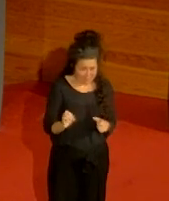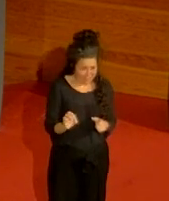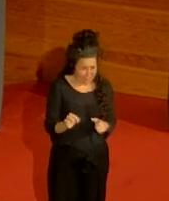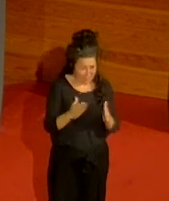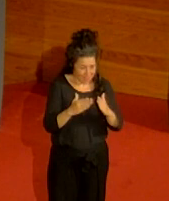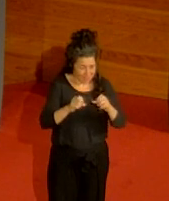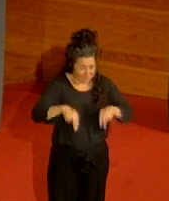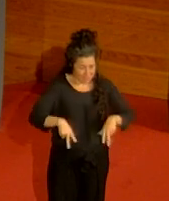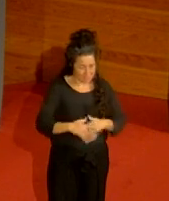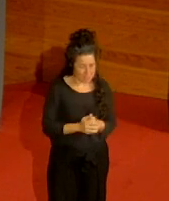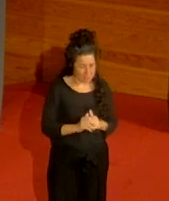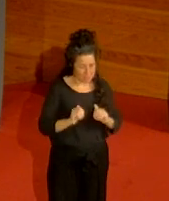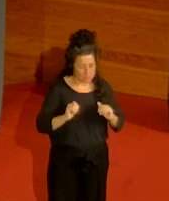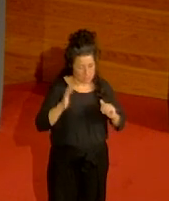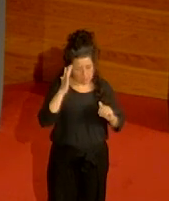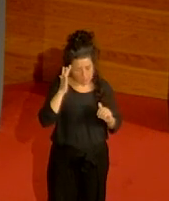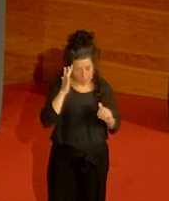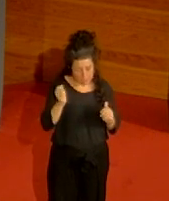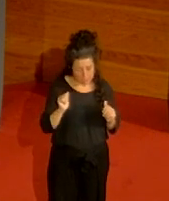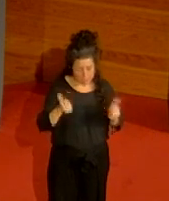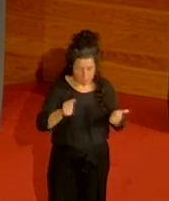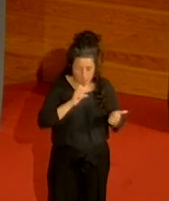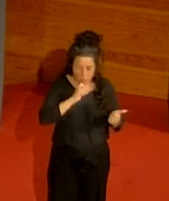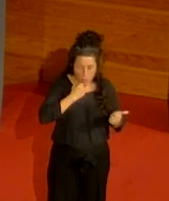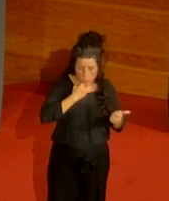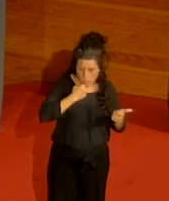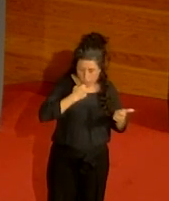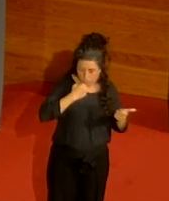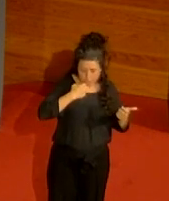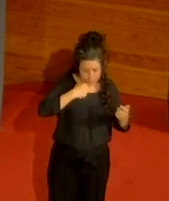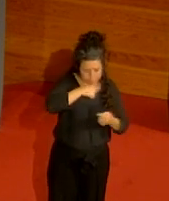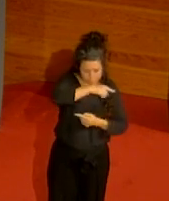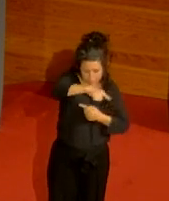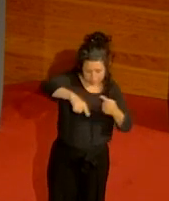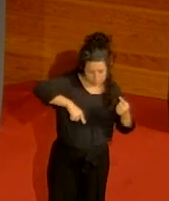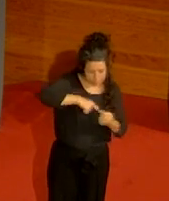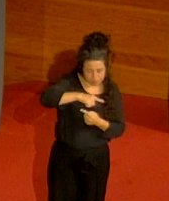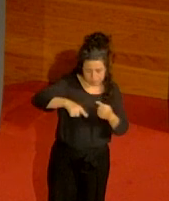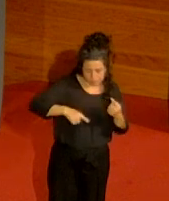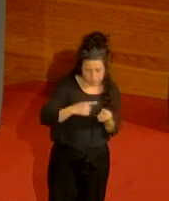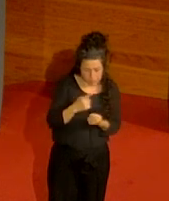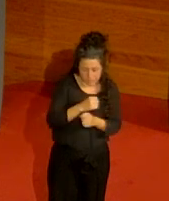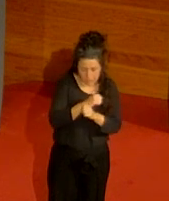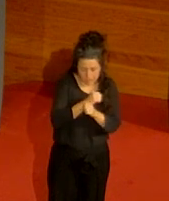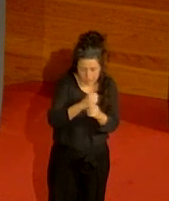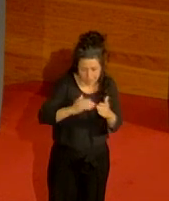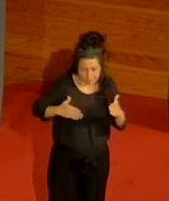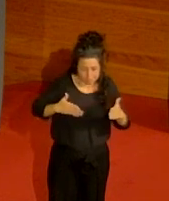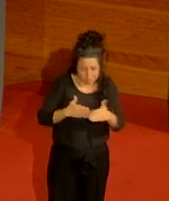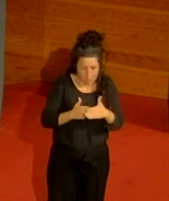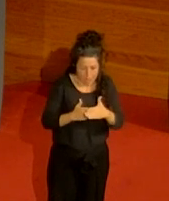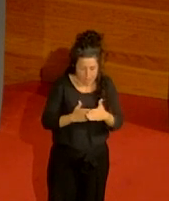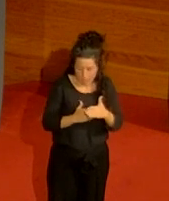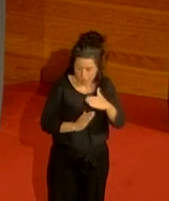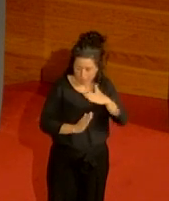en la espiral de odio en estos es realmente es imparable Y bueno ya para